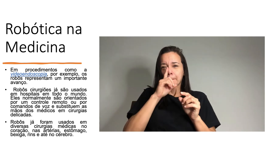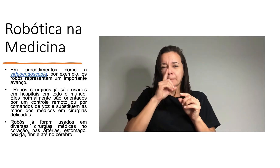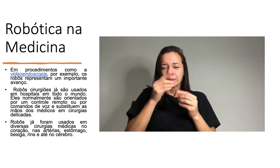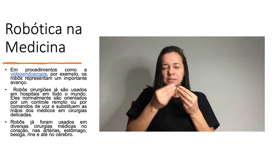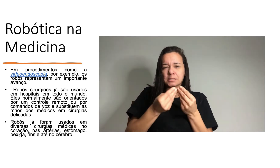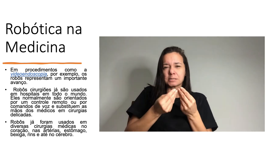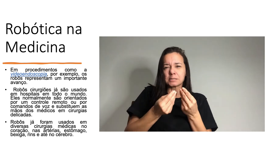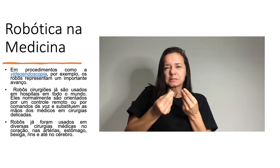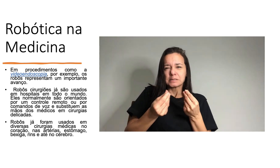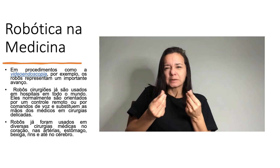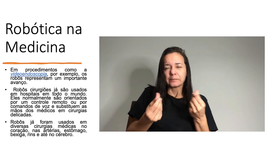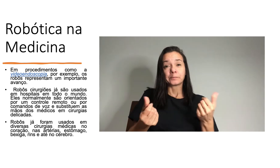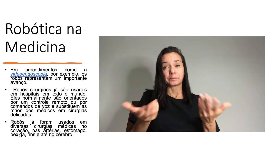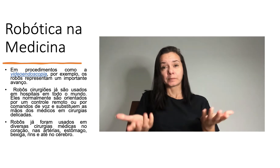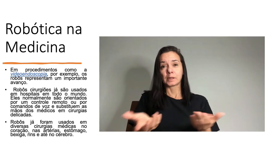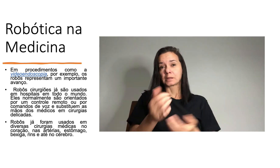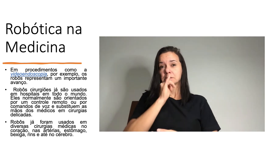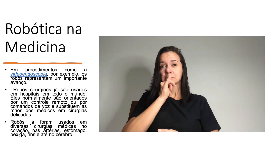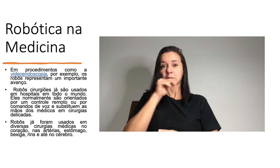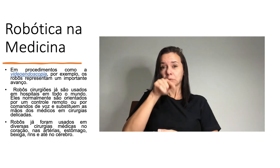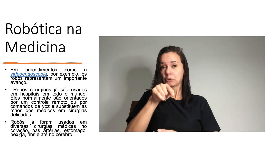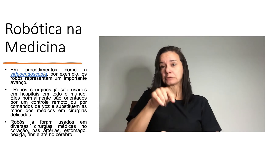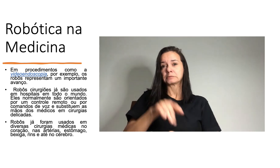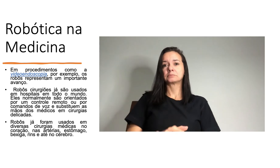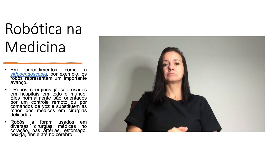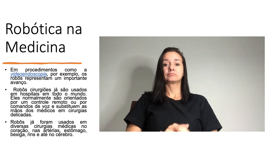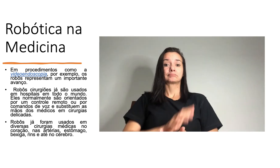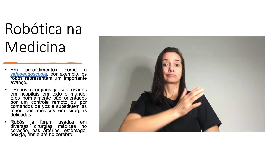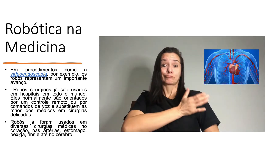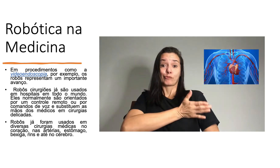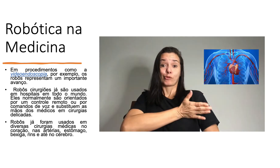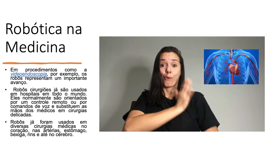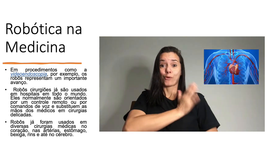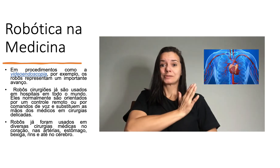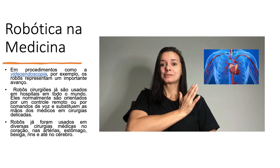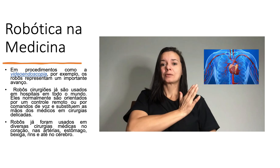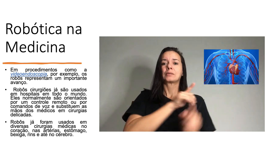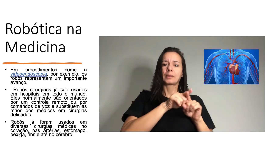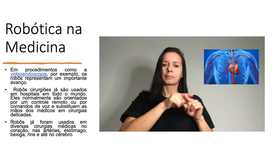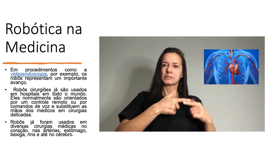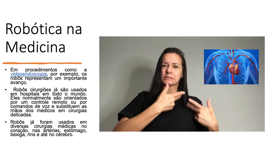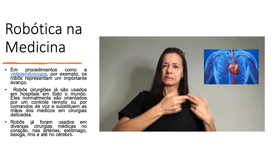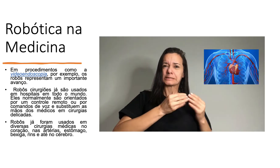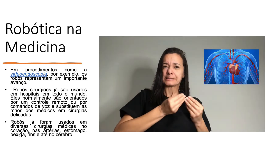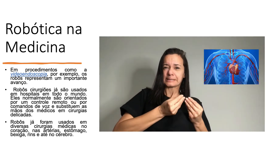sensíveis ou delicadas, por exemplo, no coração,